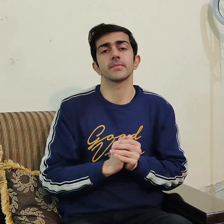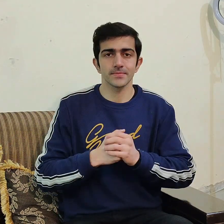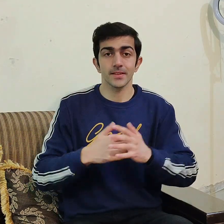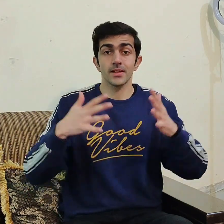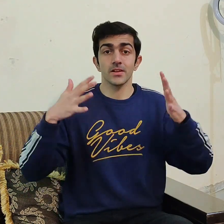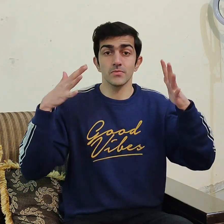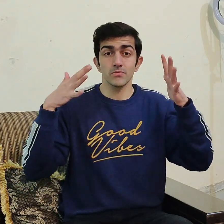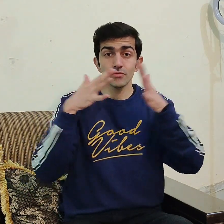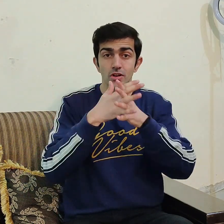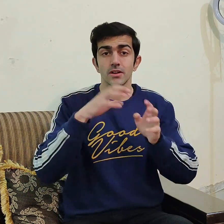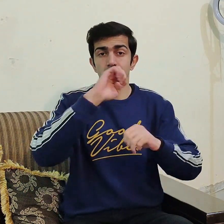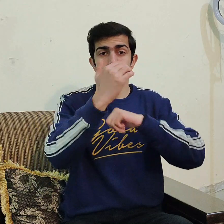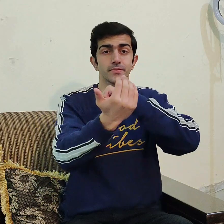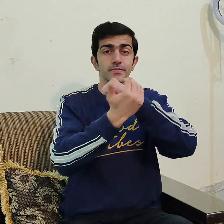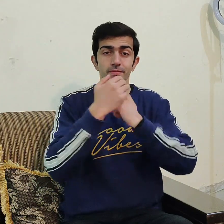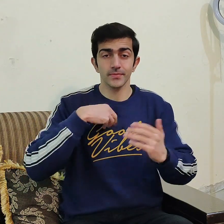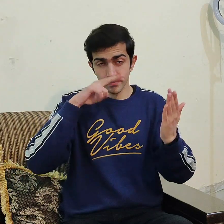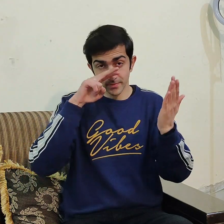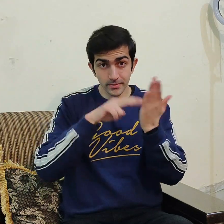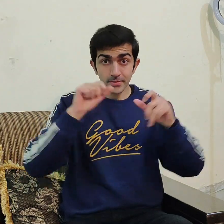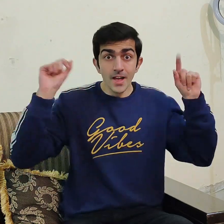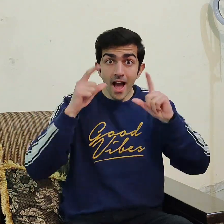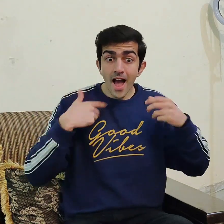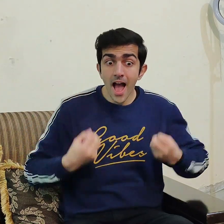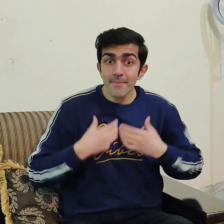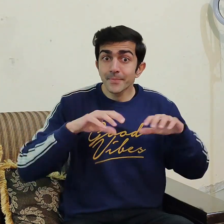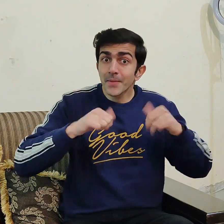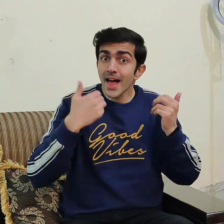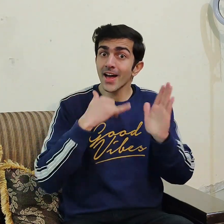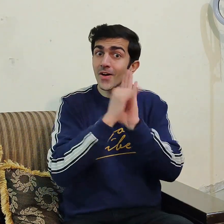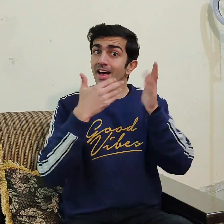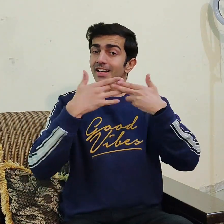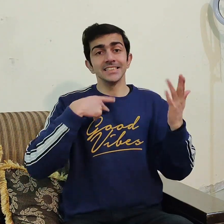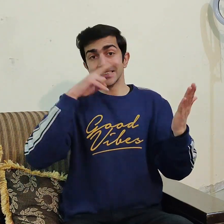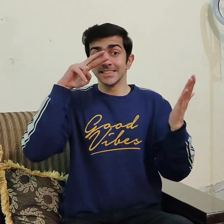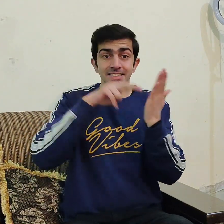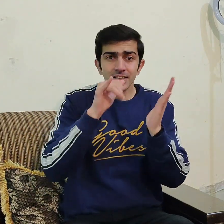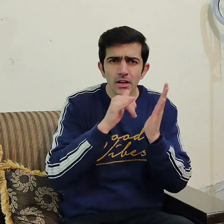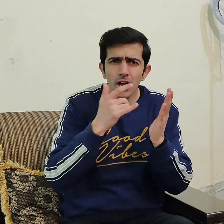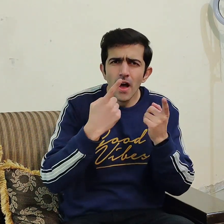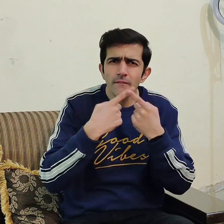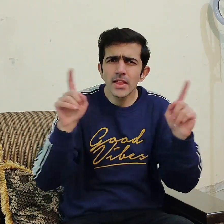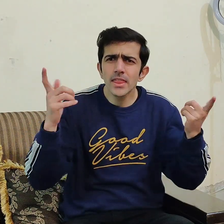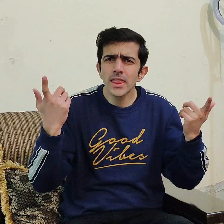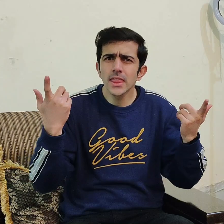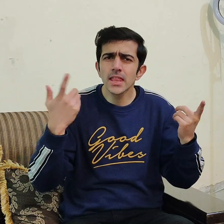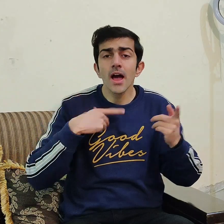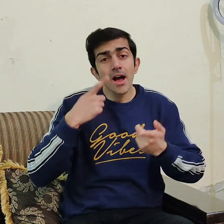सिक्योरिटी प्रोटेक्शंस अप्लाई करें। एंड वेडनेसडे वाले दिन फाइनली जब ईमेल आई कि मेरा यूट्यूब चैनल रिकवर हो गया है, तो मैंने कहा चलो देखते हैं। जब